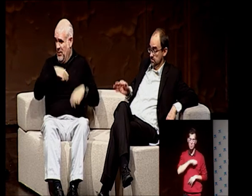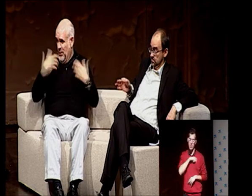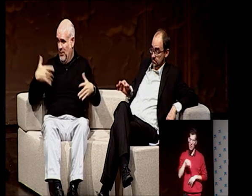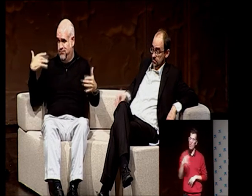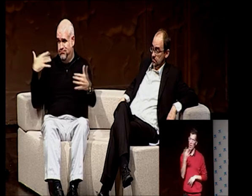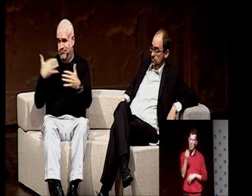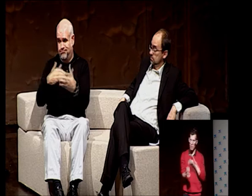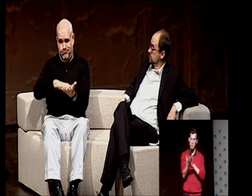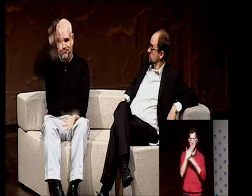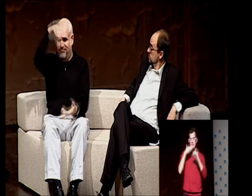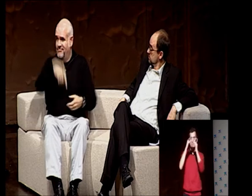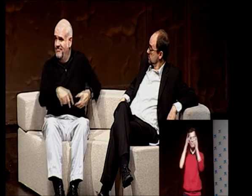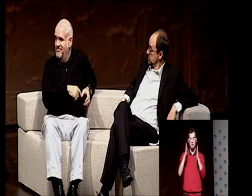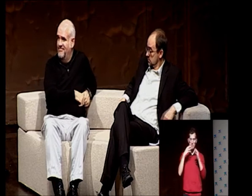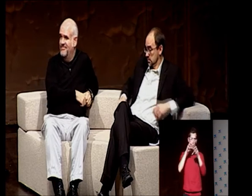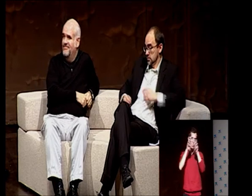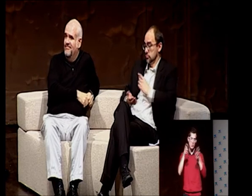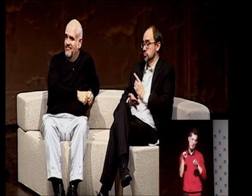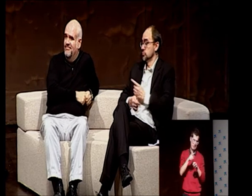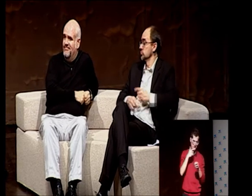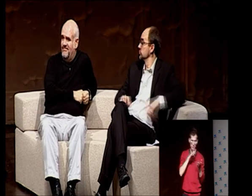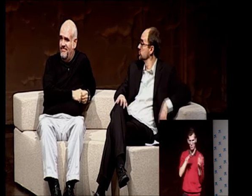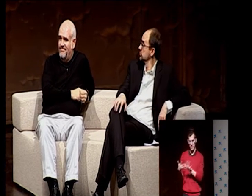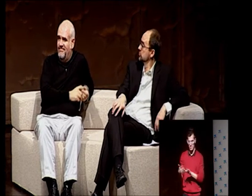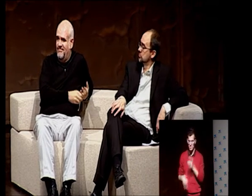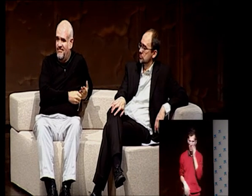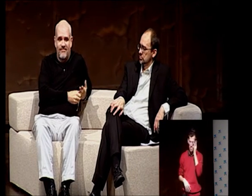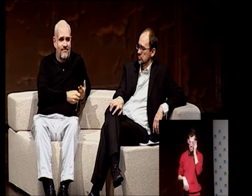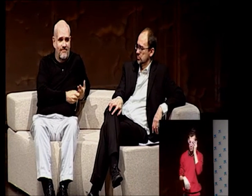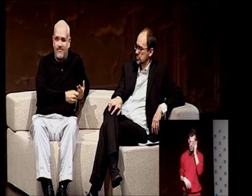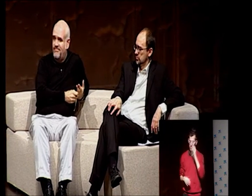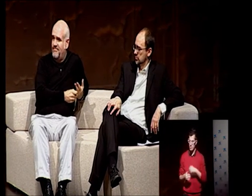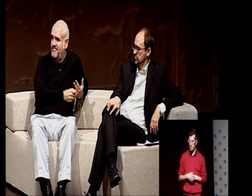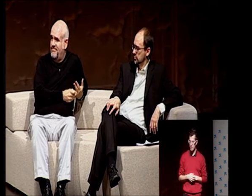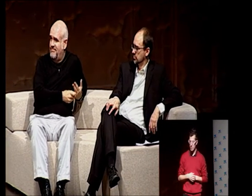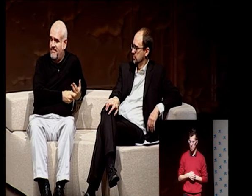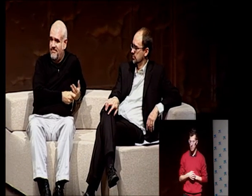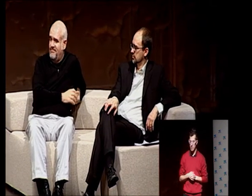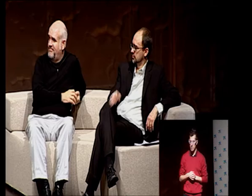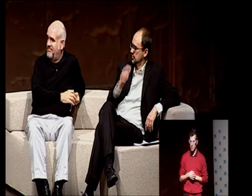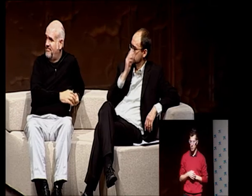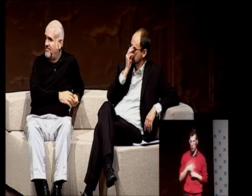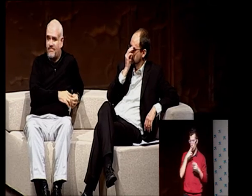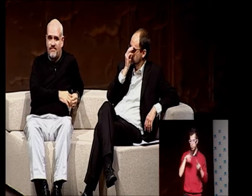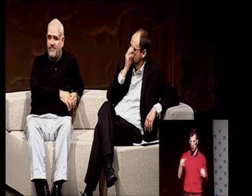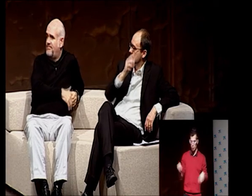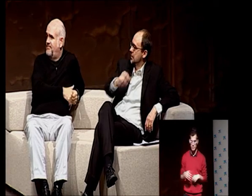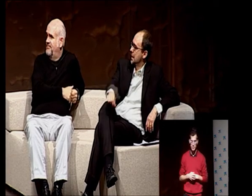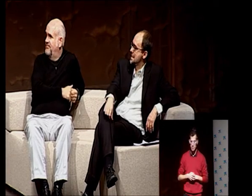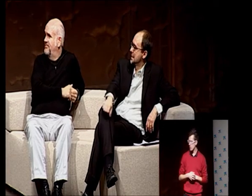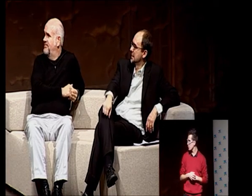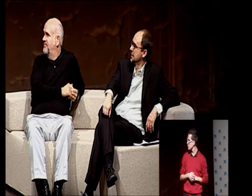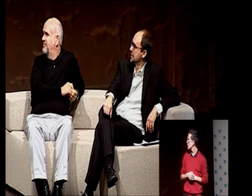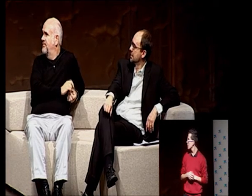que saber que había personas sordas en las que estaban encarceladas y esto tiene que servir de conocimiento también